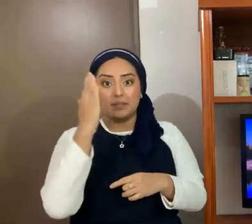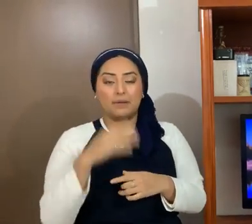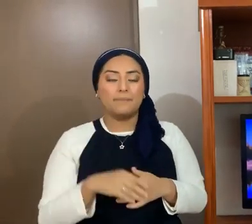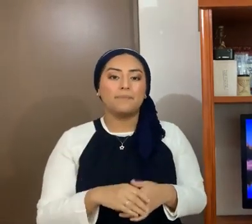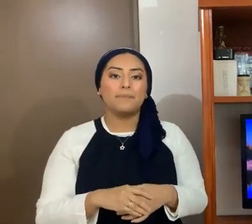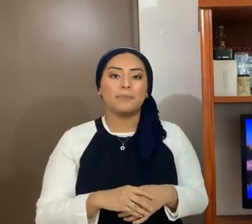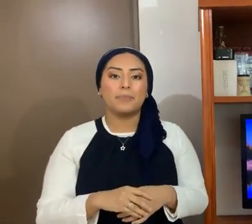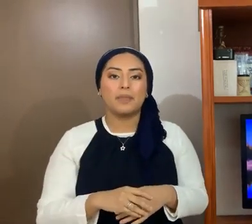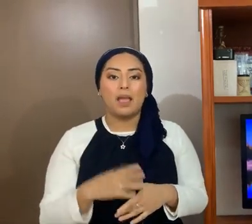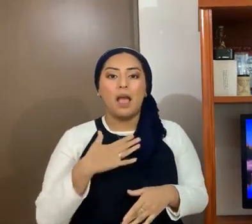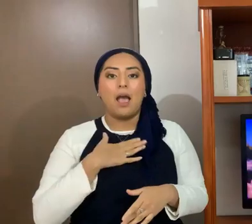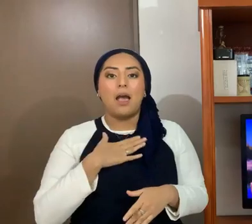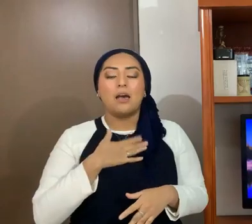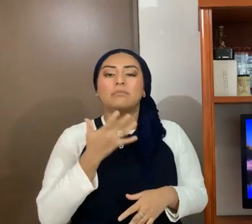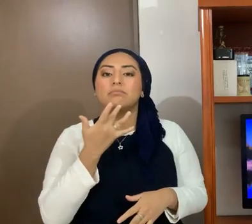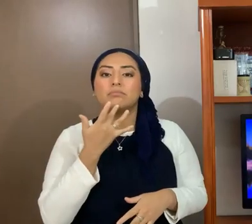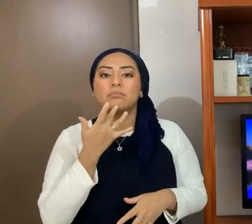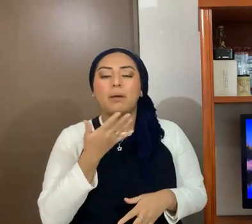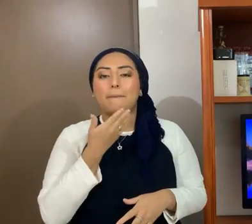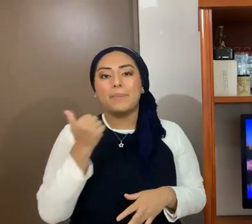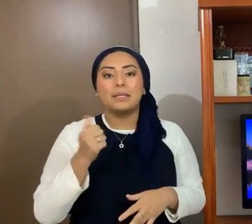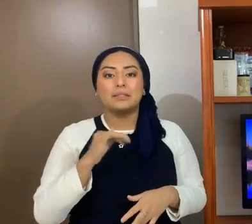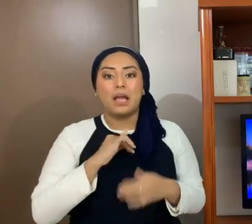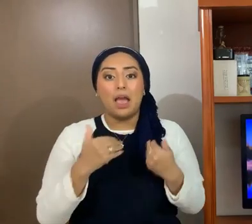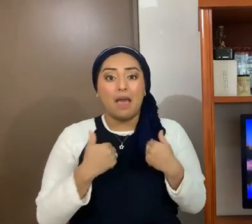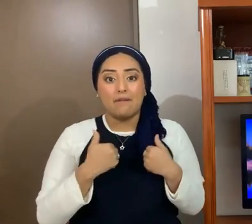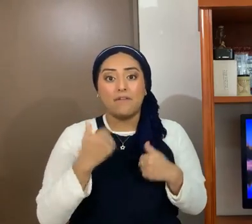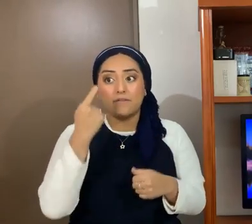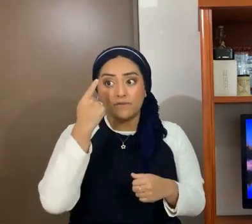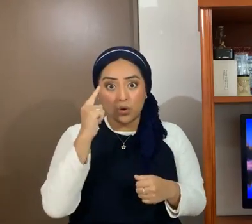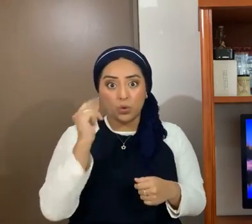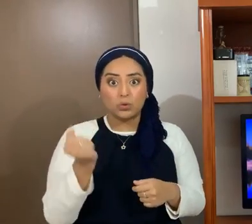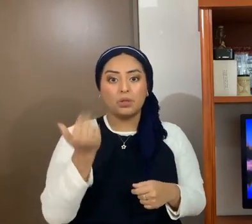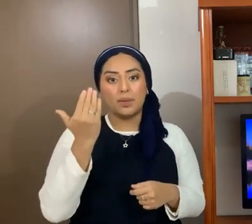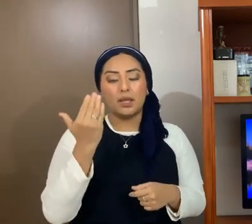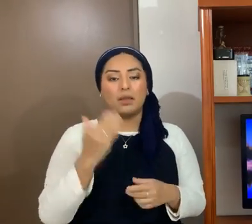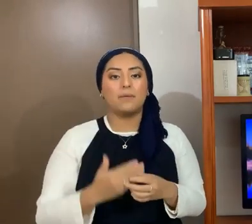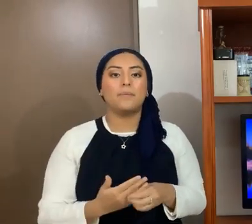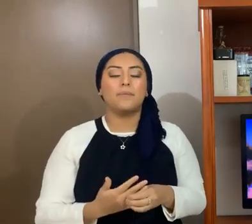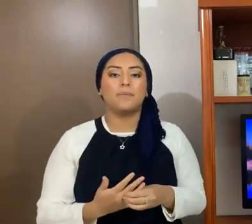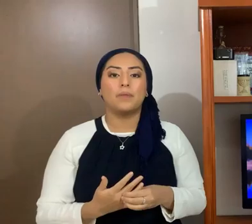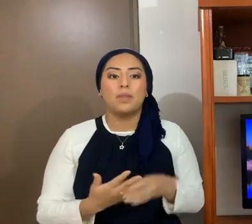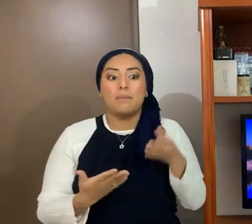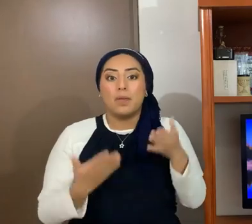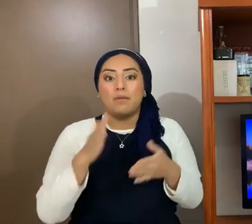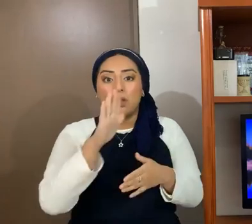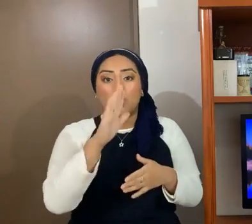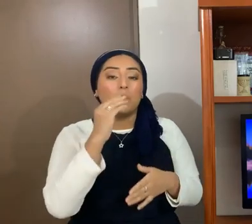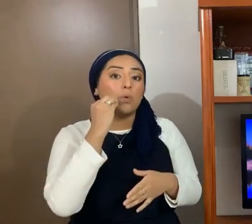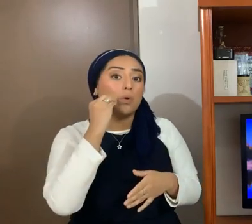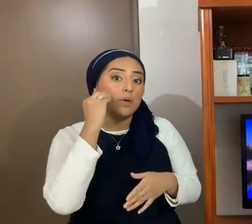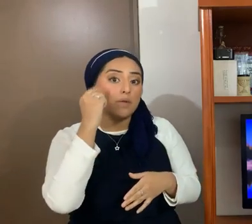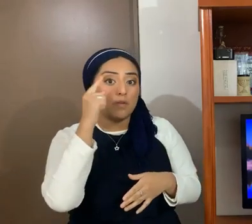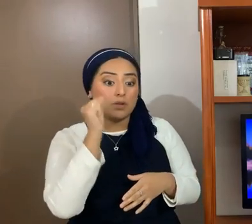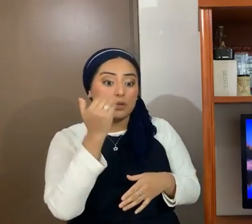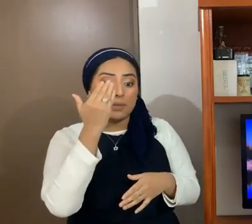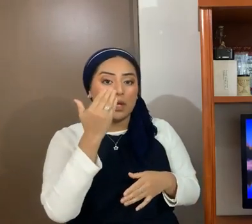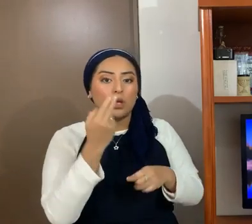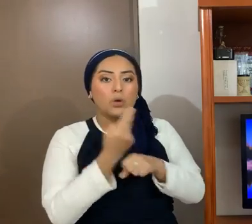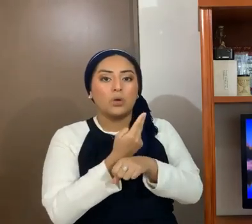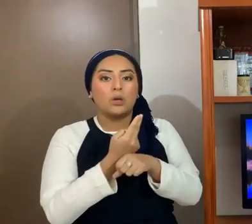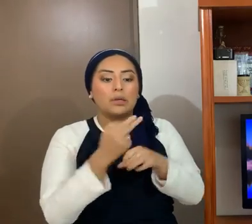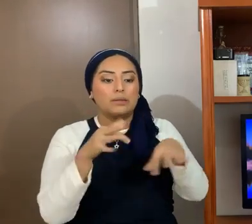¿sí? Porque esa me gusta, porque es la mejor que tengo, y es para Shabbat, por ejemplo, ¿sí? A lo mejor tú en casa, para Shabbat pones